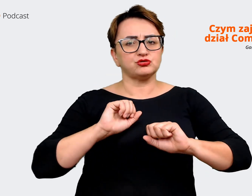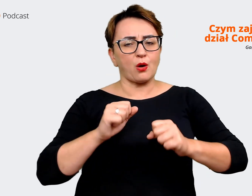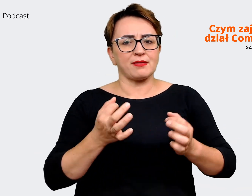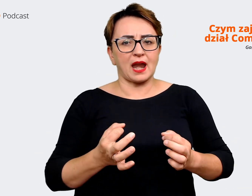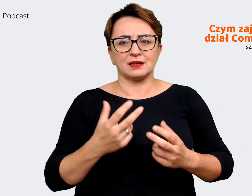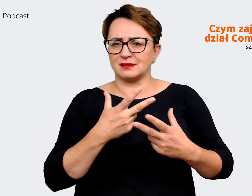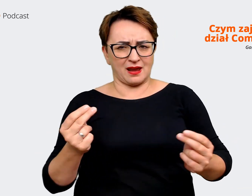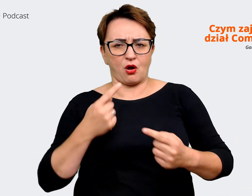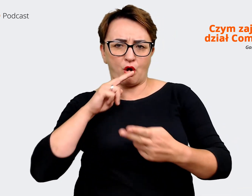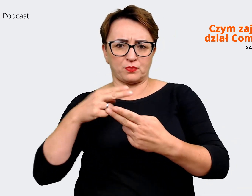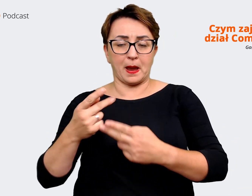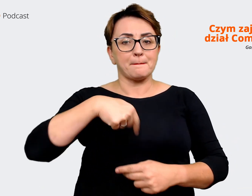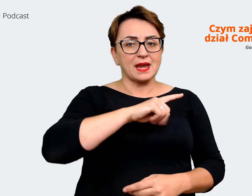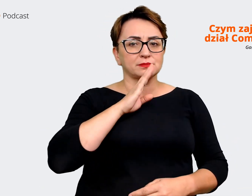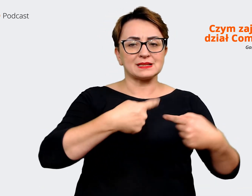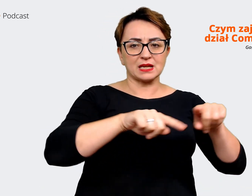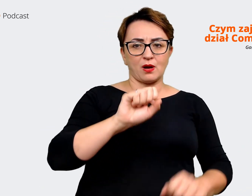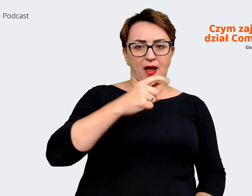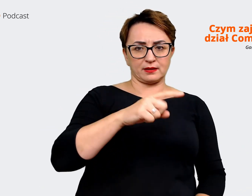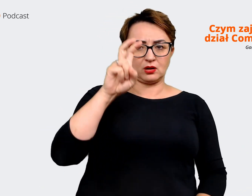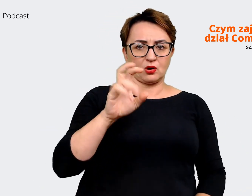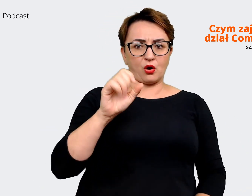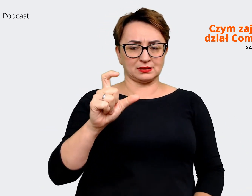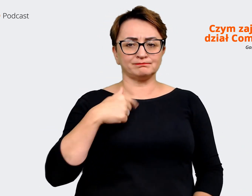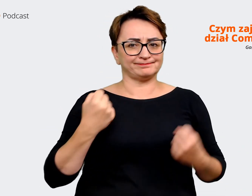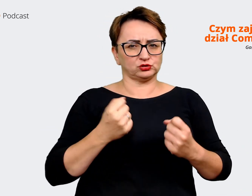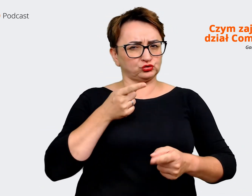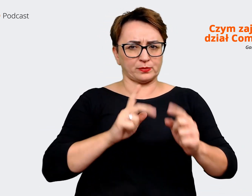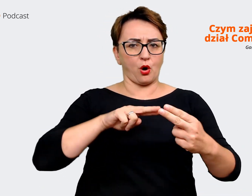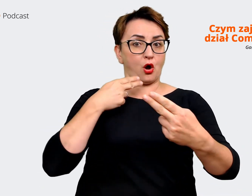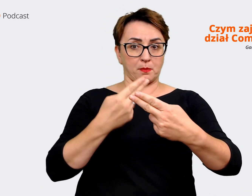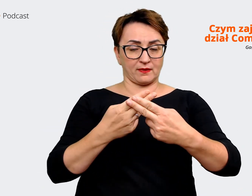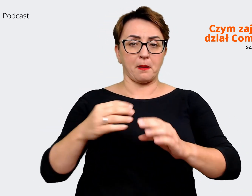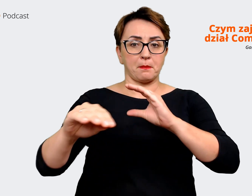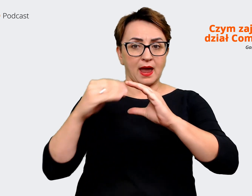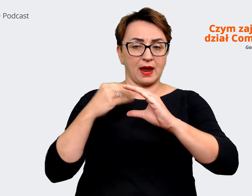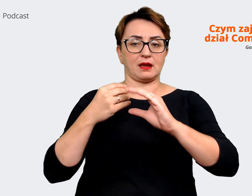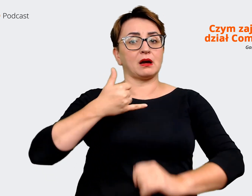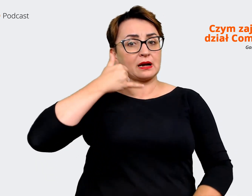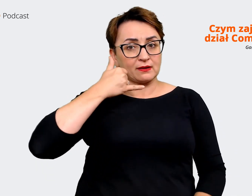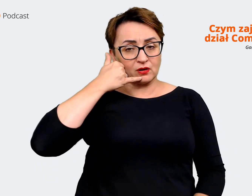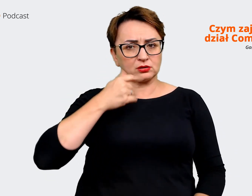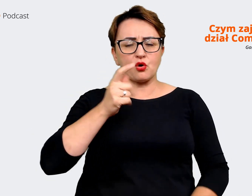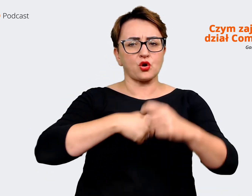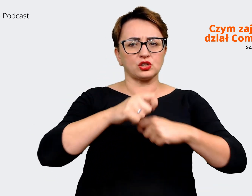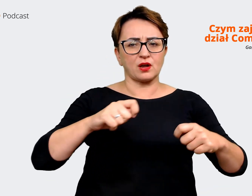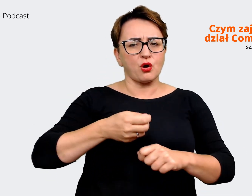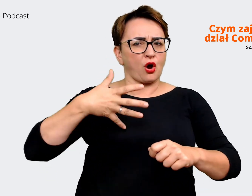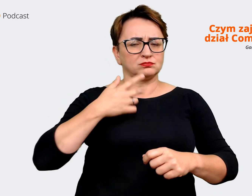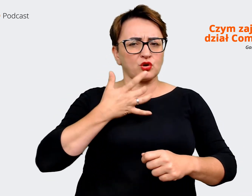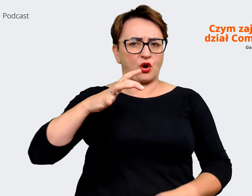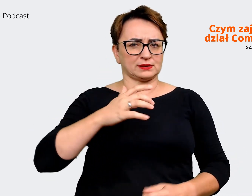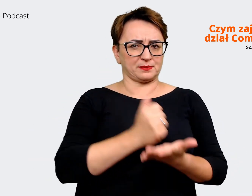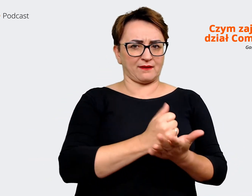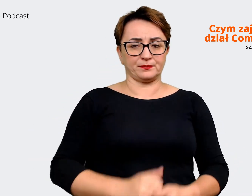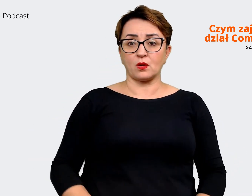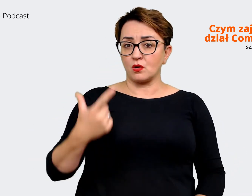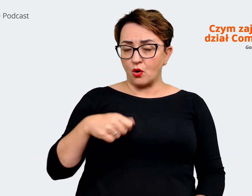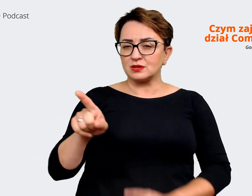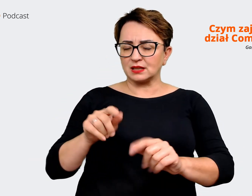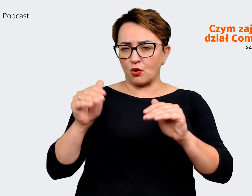zapytania z prawnego działają. Jesteśmy takim zespołem ad hoc, który stara się jak najszybciej odpowiedzieć na maile, na kole i rozwiązywać takie najbardziej palące